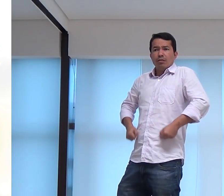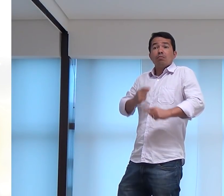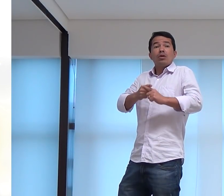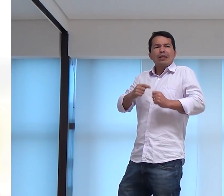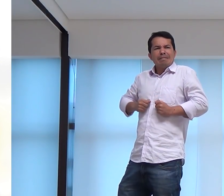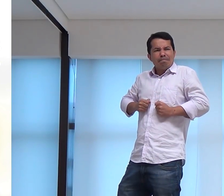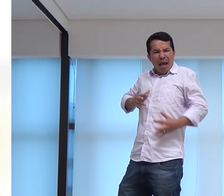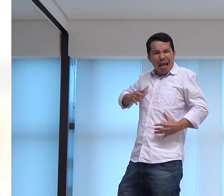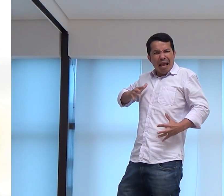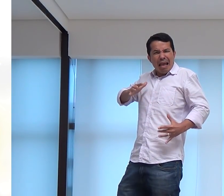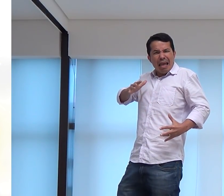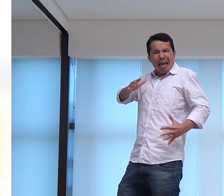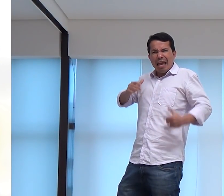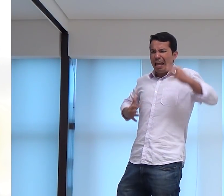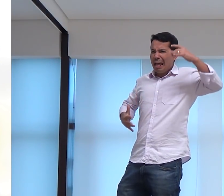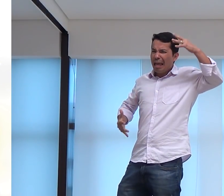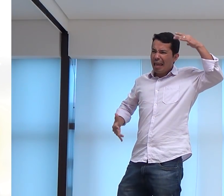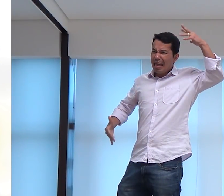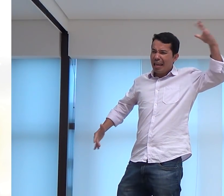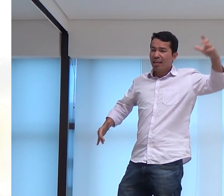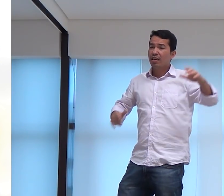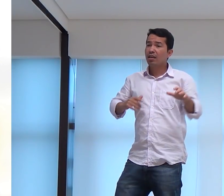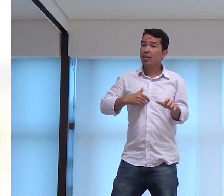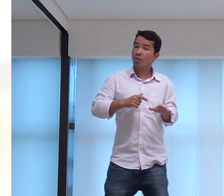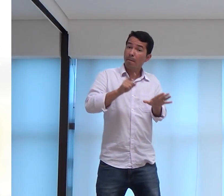vestida do sol, vestida de algo